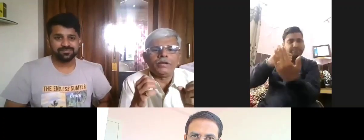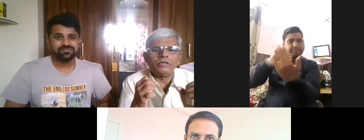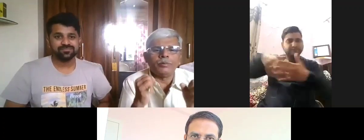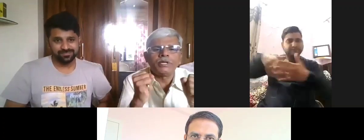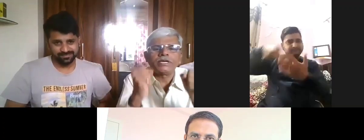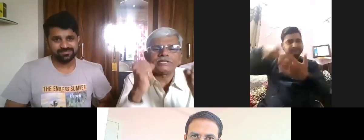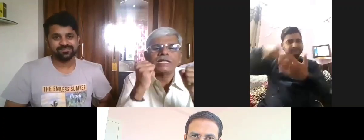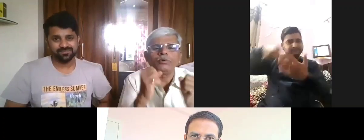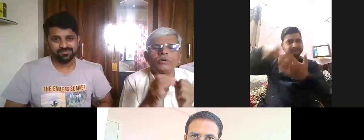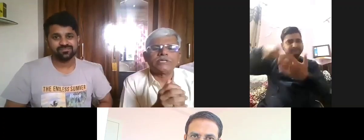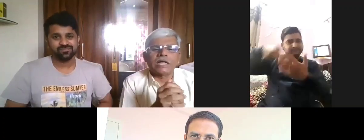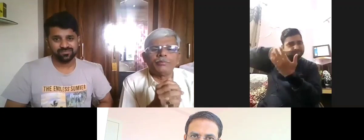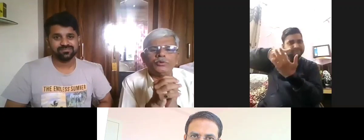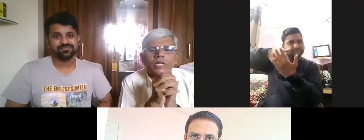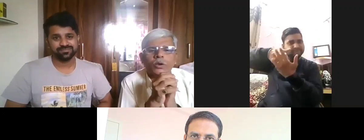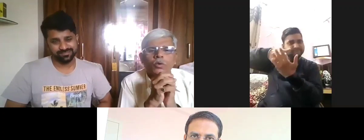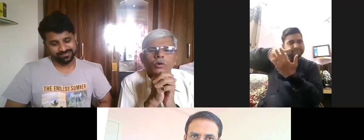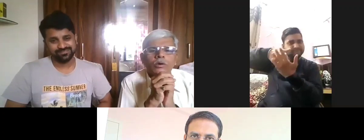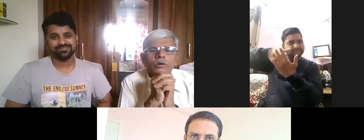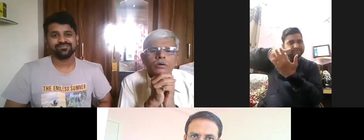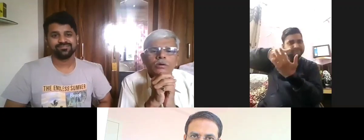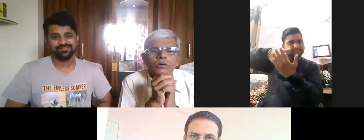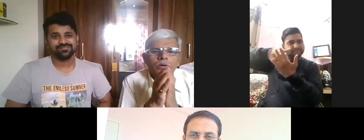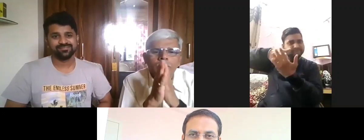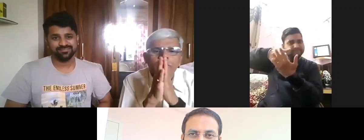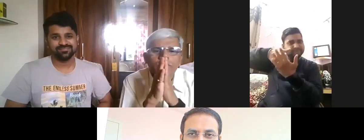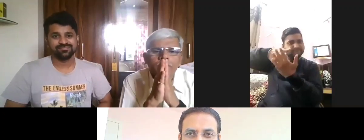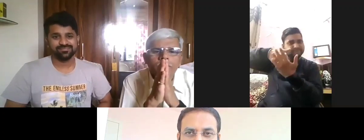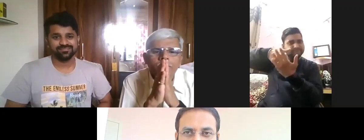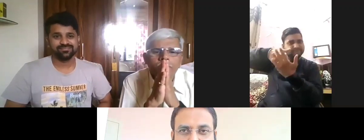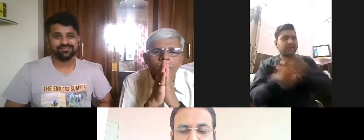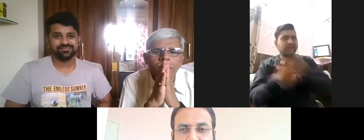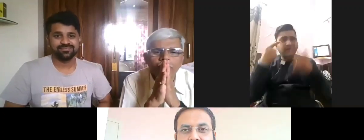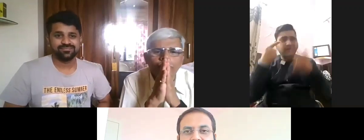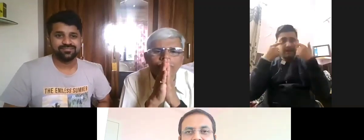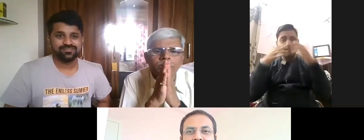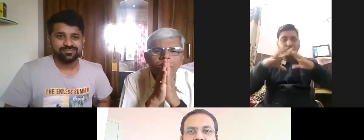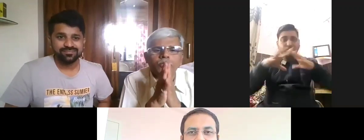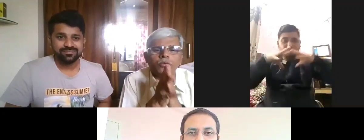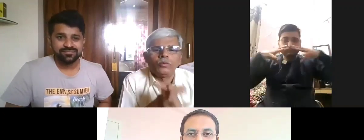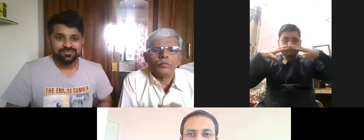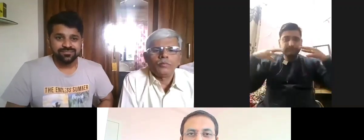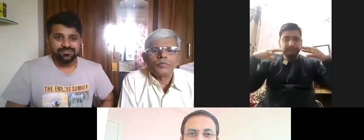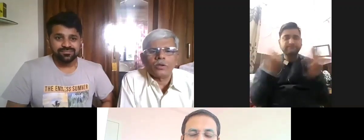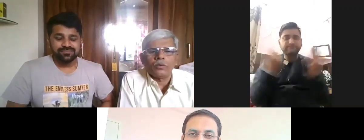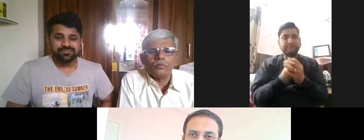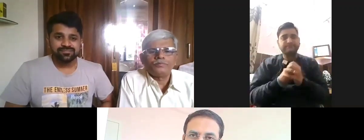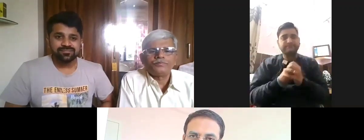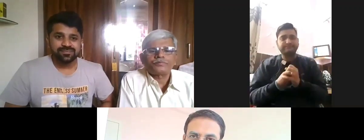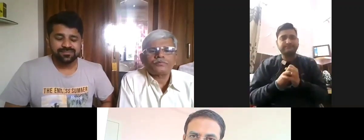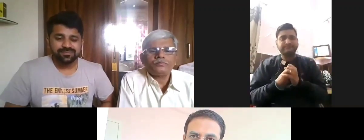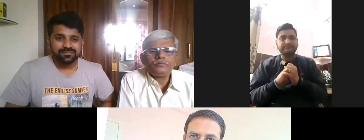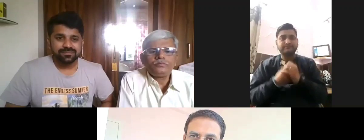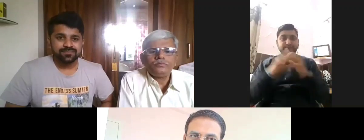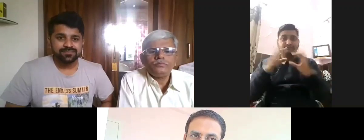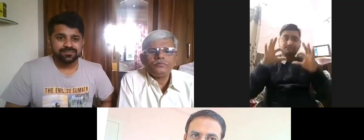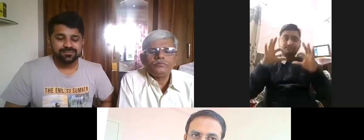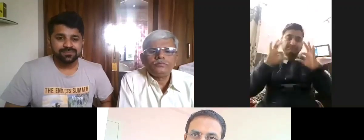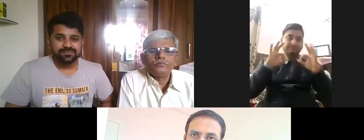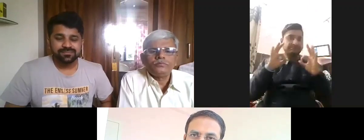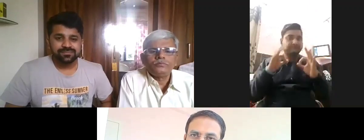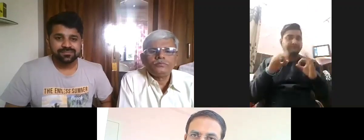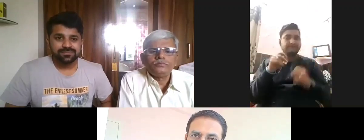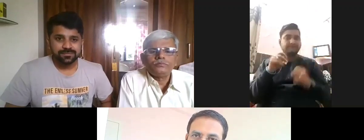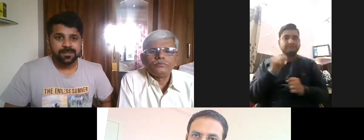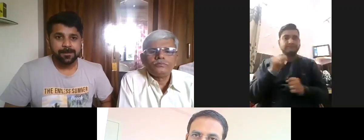अपने जमीन के साथ में उनके साथ में जुड़े रहो। बहुत बढ़िया, बहुत बढ़िया। तो आज हम शुरू करते हैं